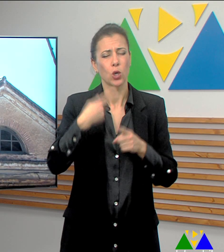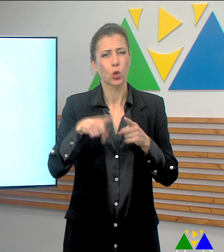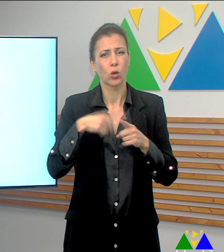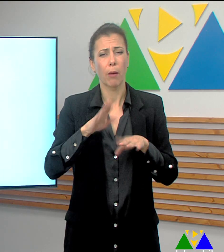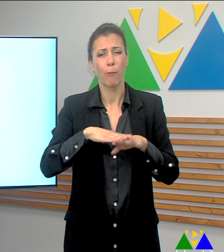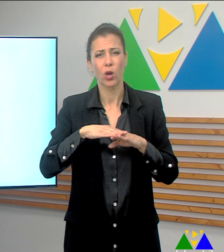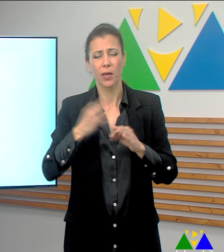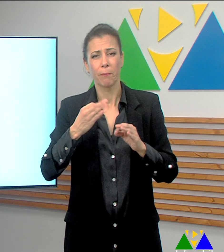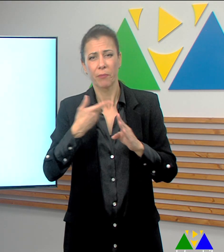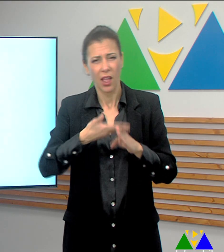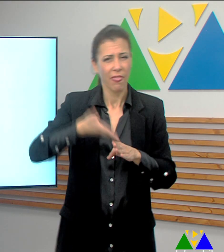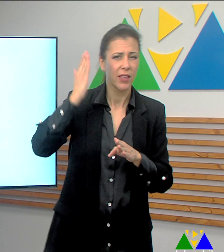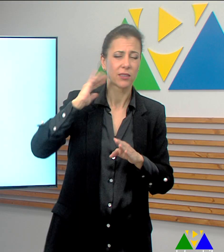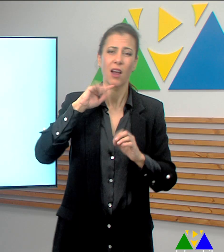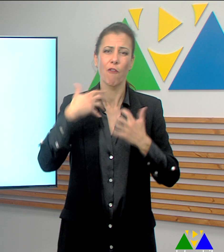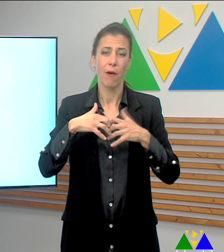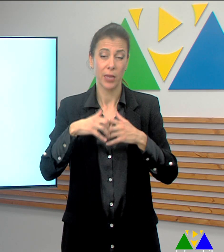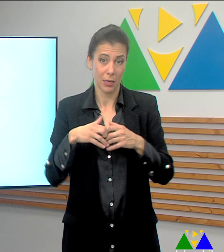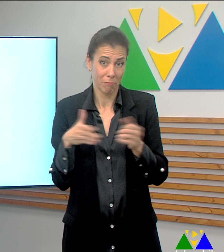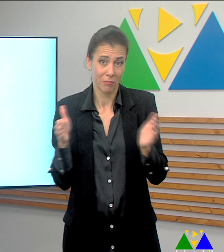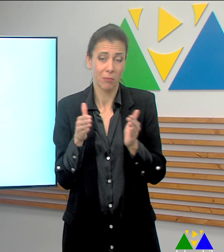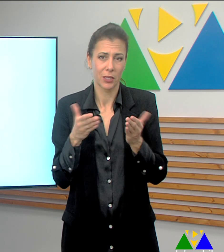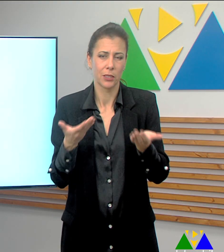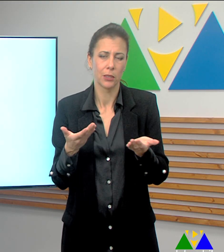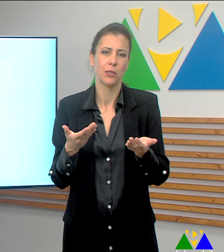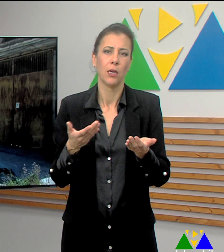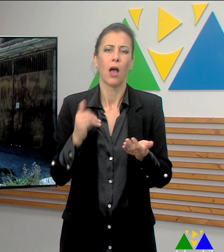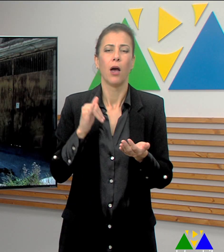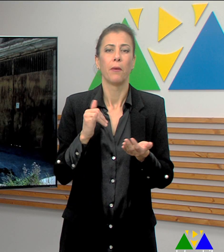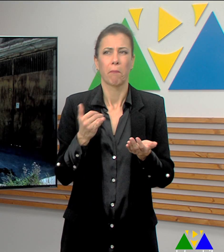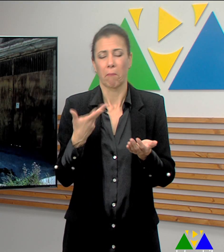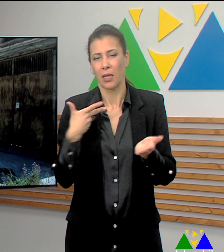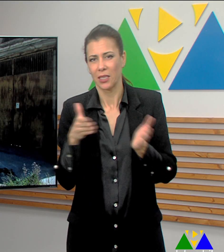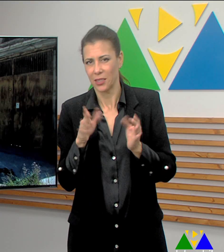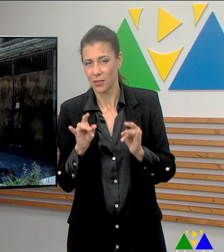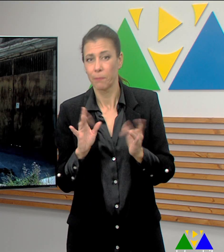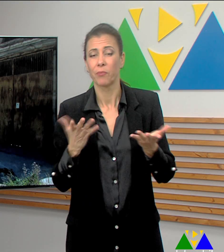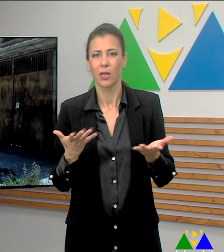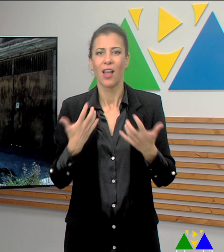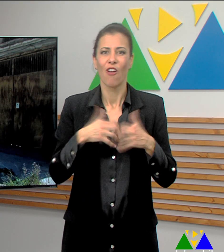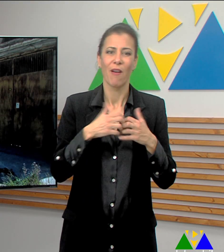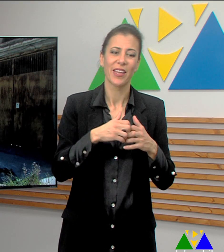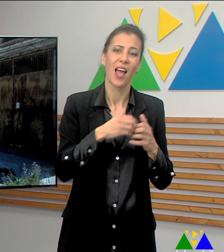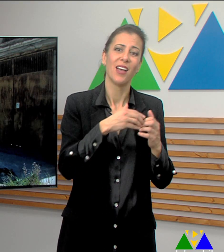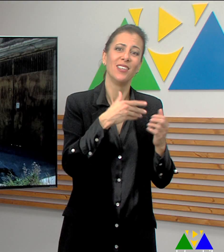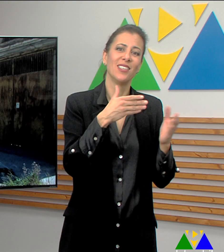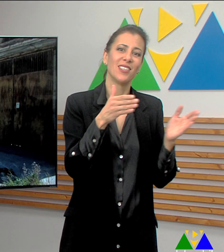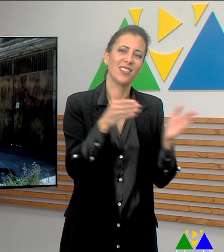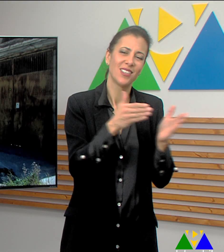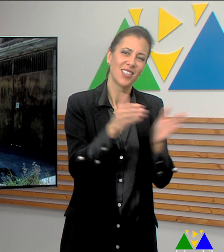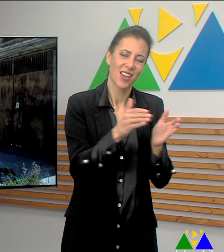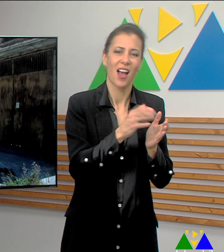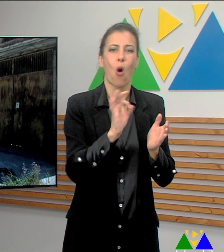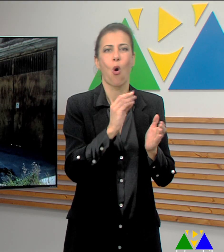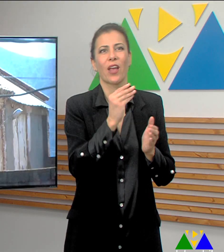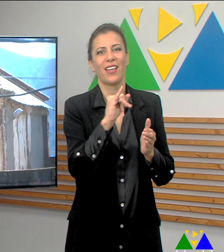detrás de esta fábrica tan pequeñita, decimos que quizás puede ser de las más pequeñitas, cosa que la fábrica chica, o la fabriquilla, decían que era la